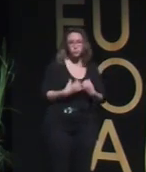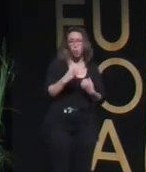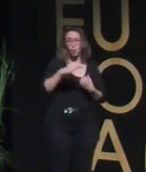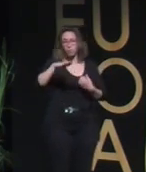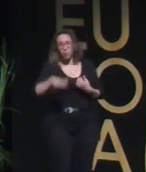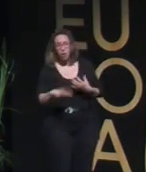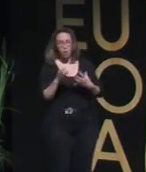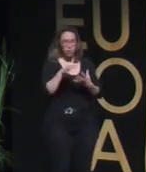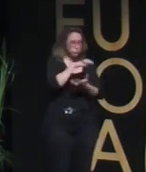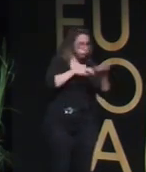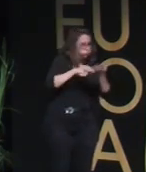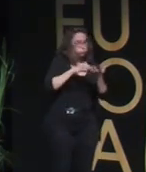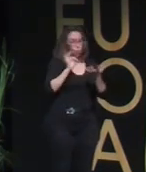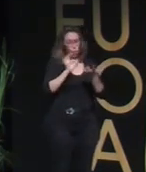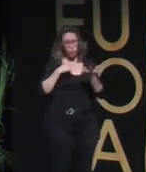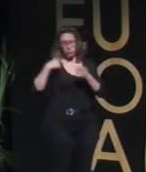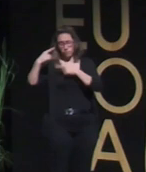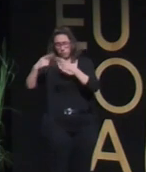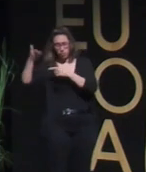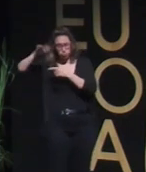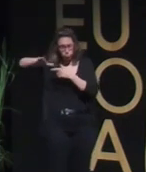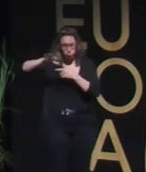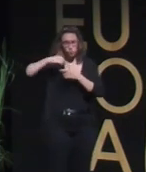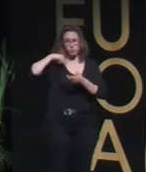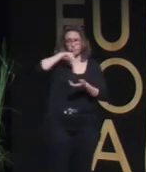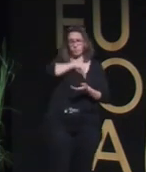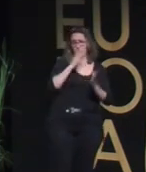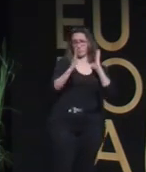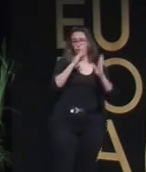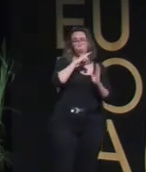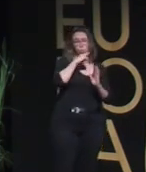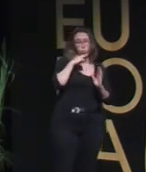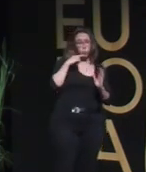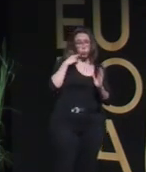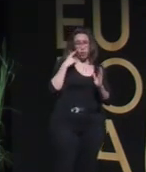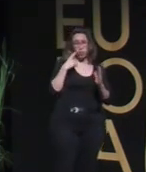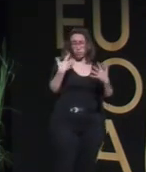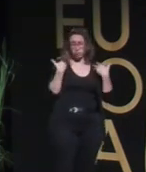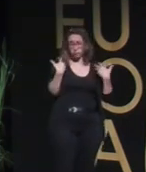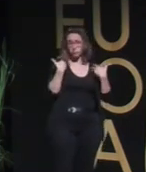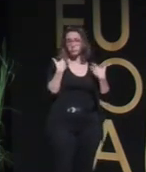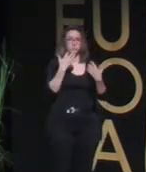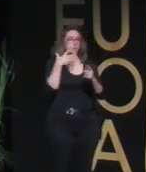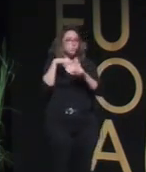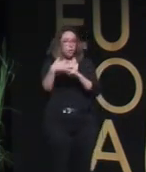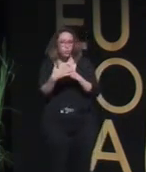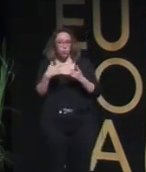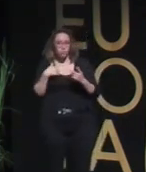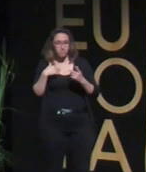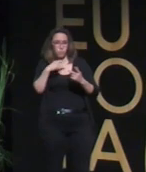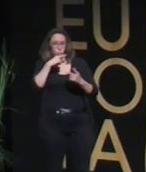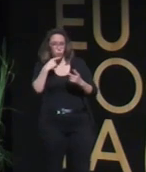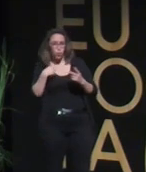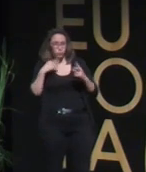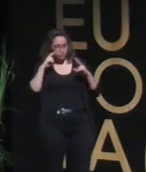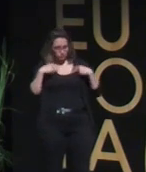situación de conflicto, con la muerte de un ser querido, una situación de duelo, cuando emocionalmente nos afecta algo que parece que no nos lo podemos permitir, el proteger